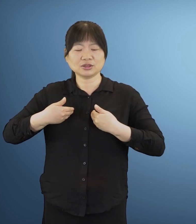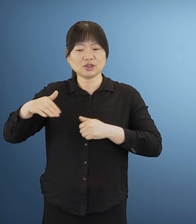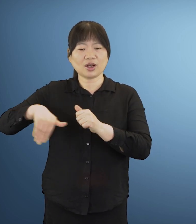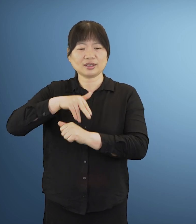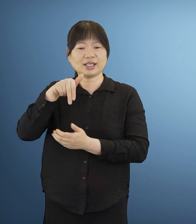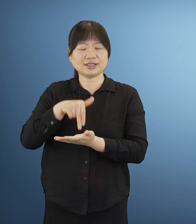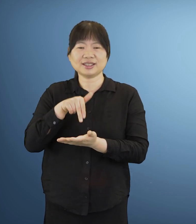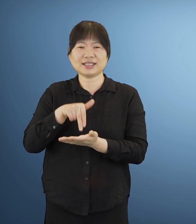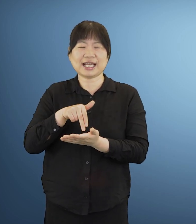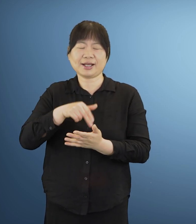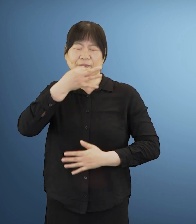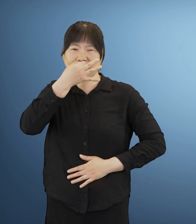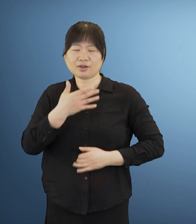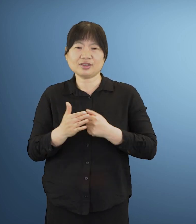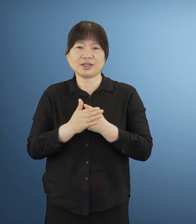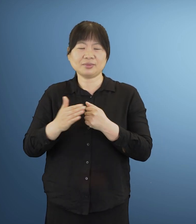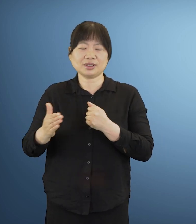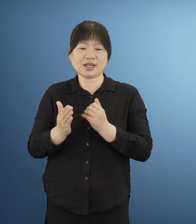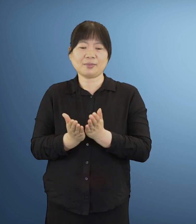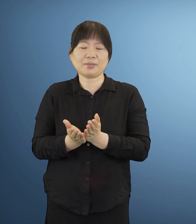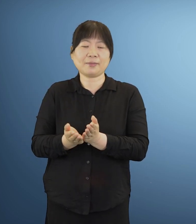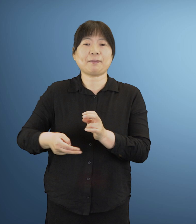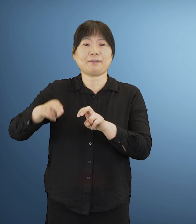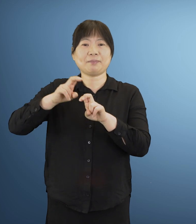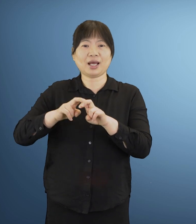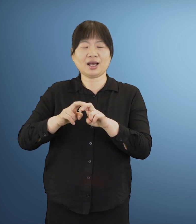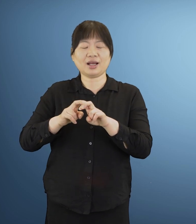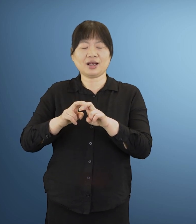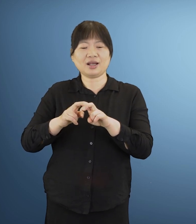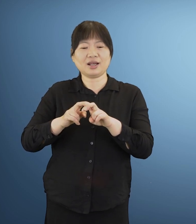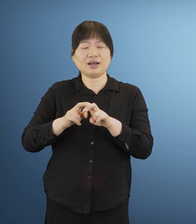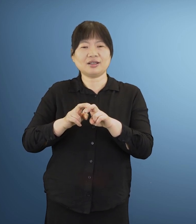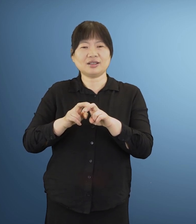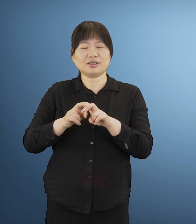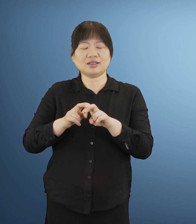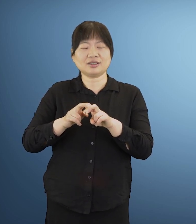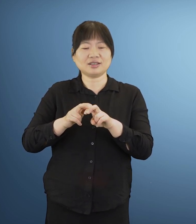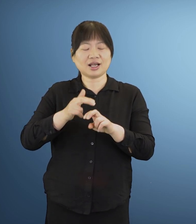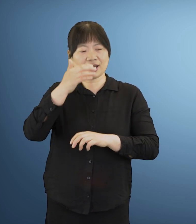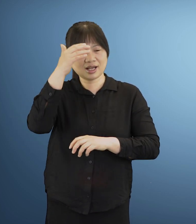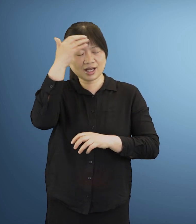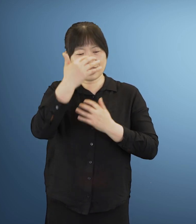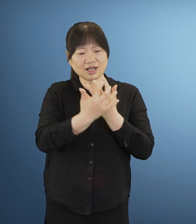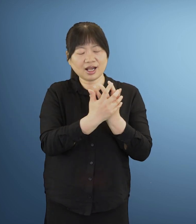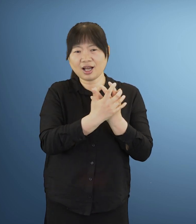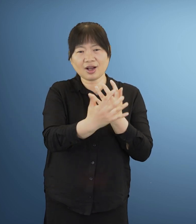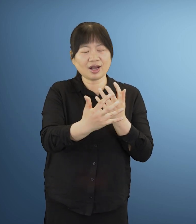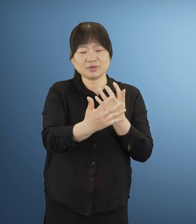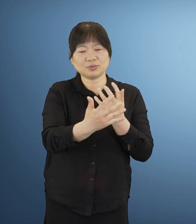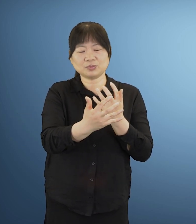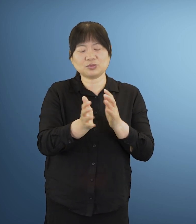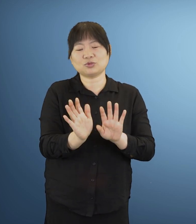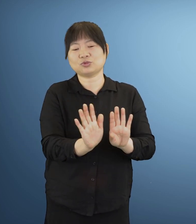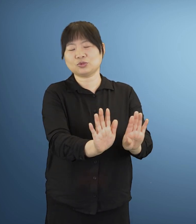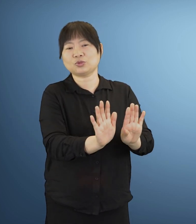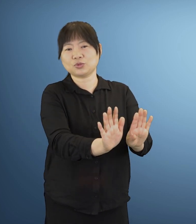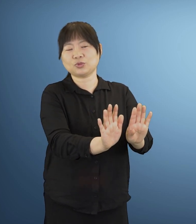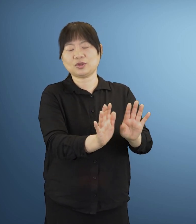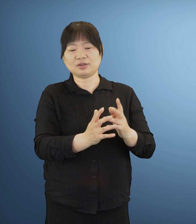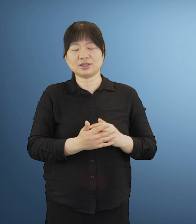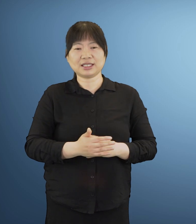환경적으로 힘드니까 배에 올라타셔서 청중하고 좀 사이를 떼놓고 이제 청중들은